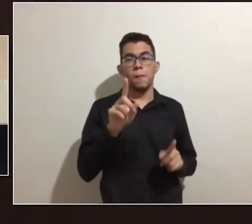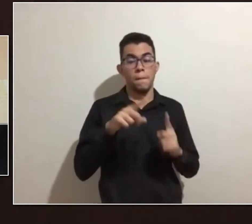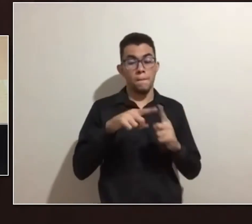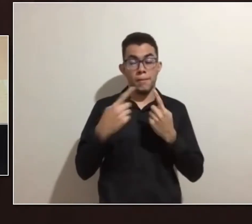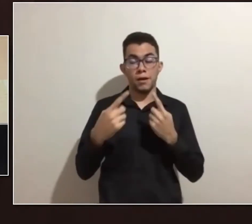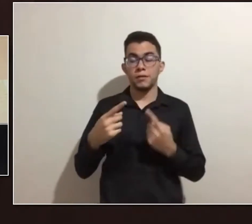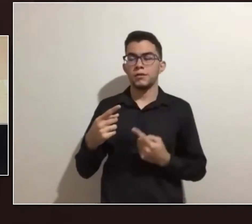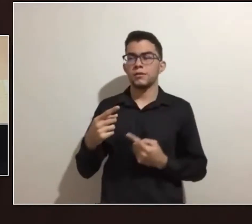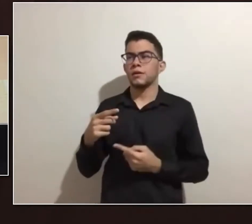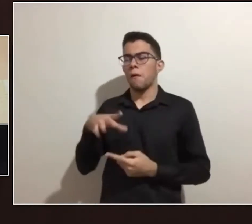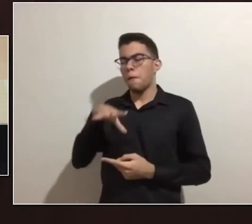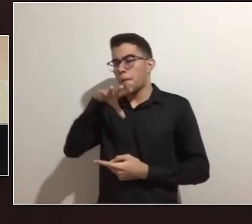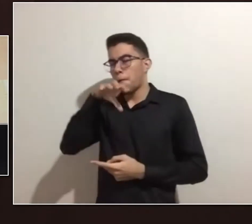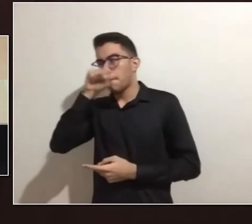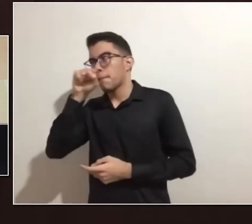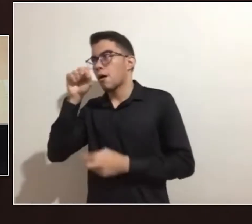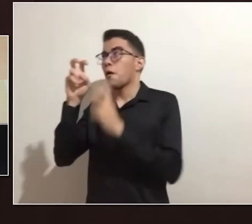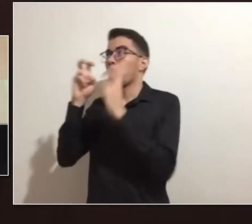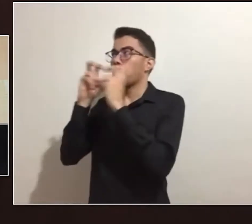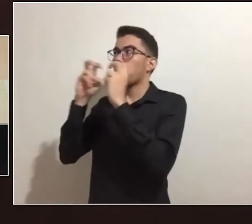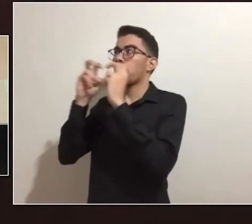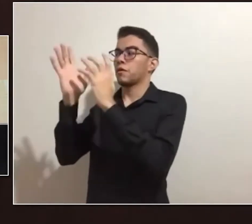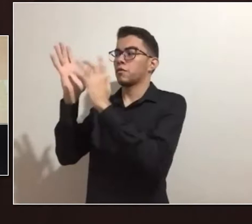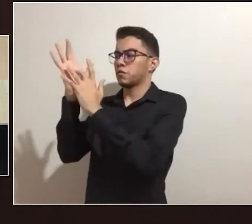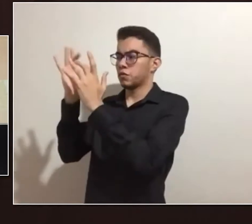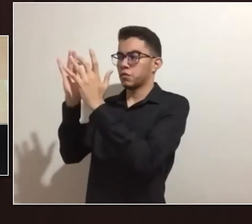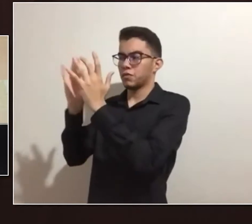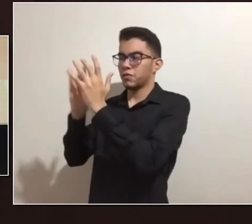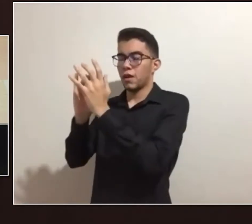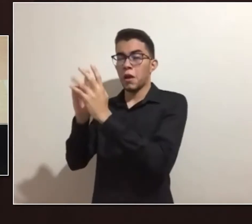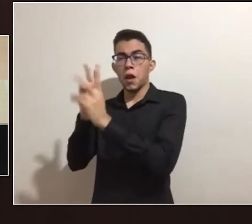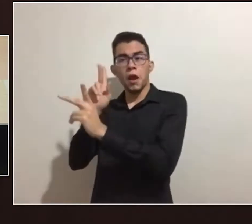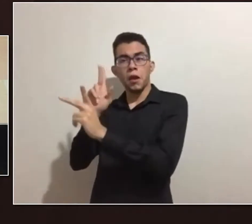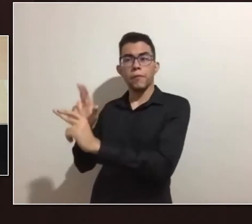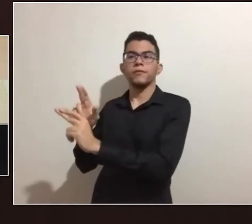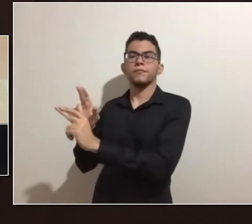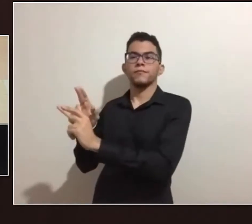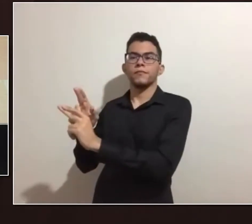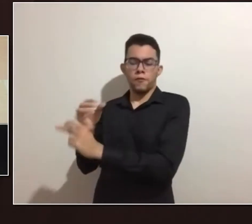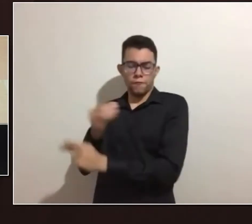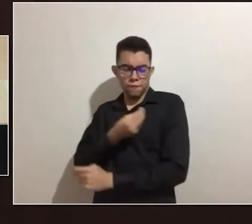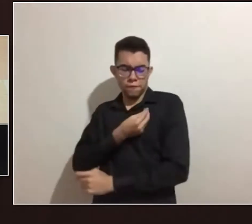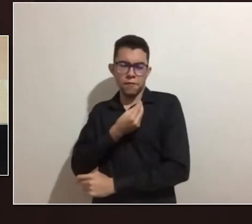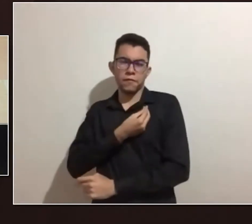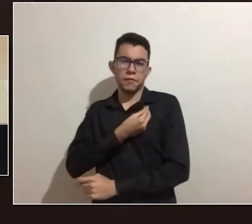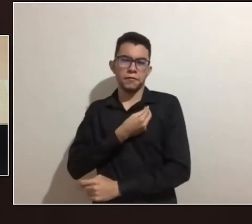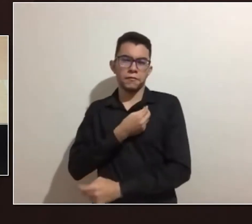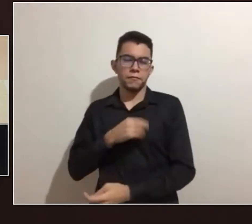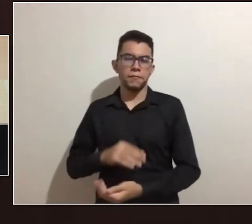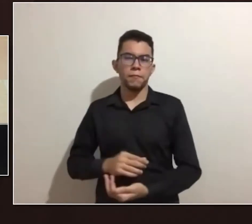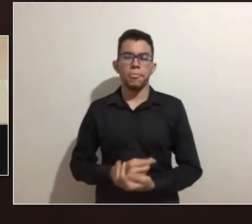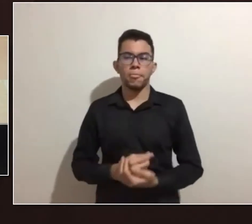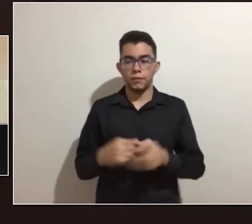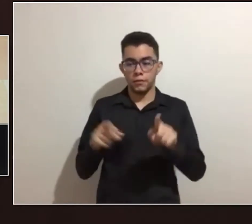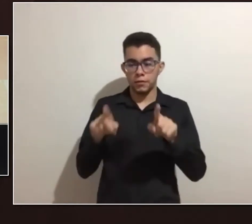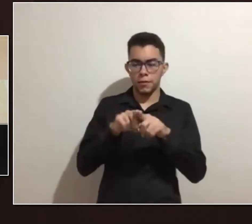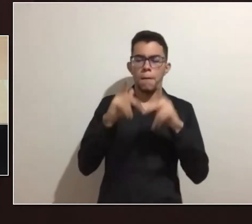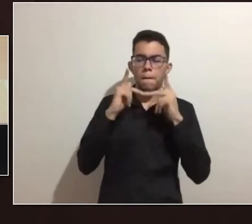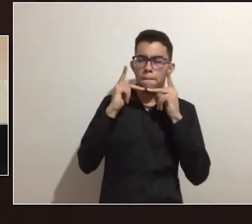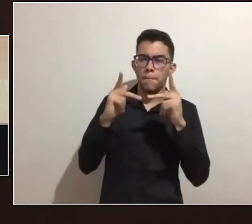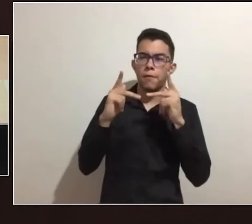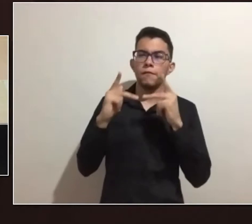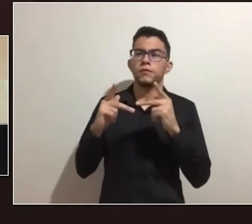faz parte do nosso viver. E também a palavra profética, graças a Deus, tem nos